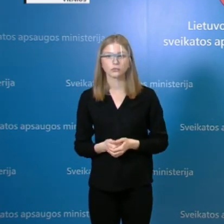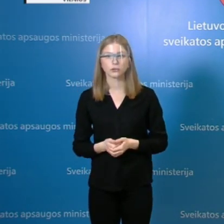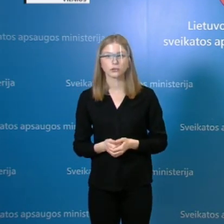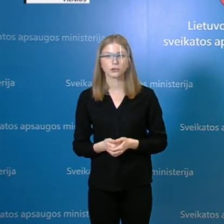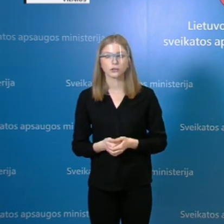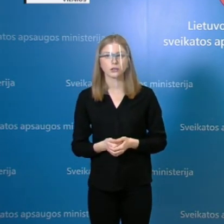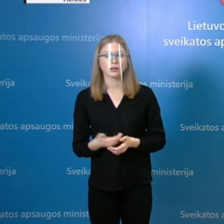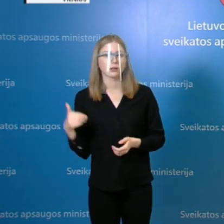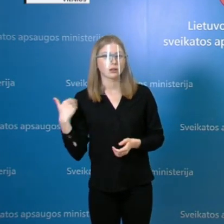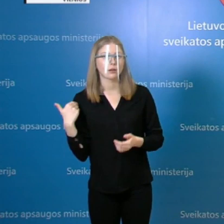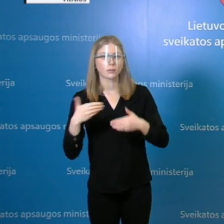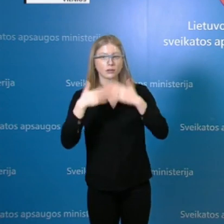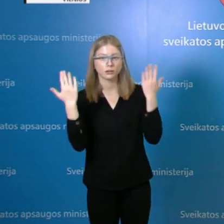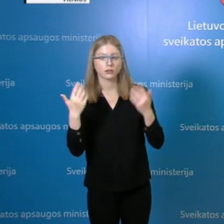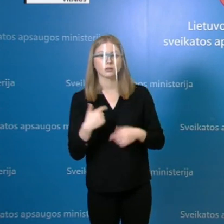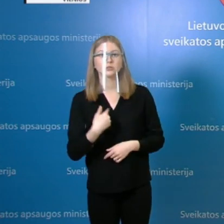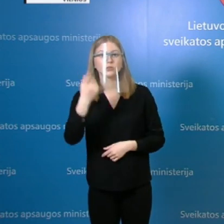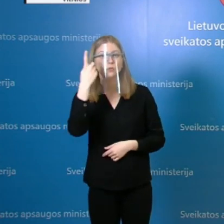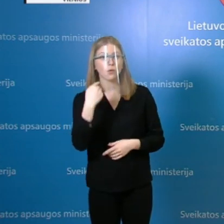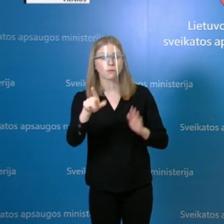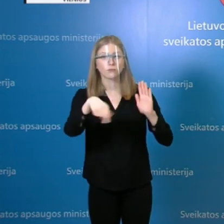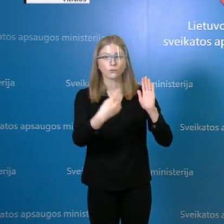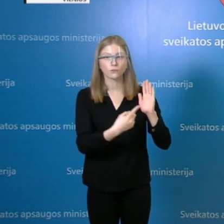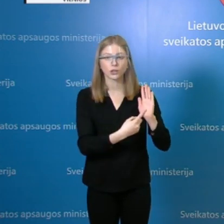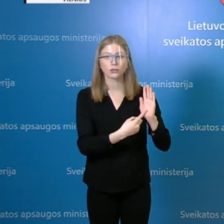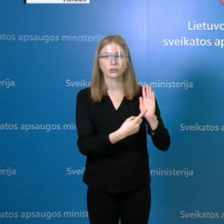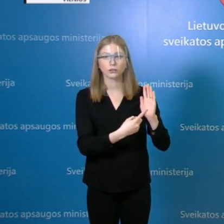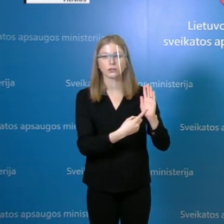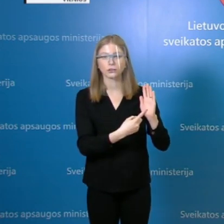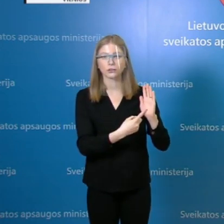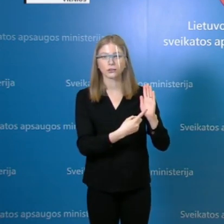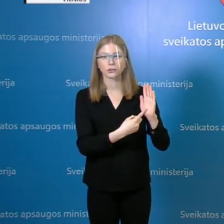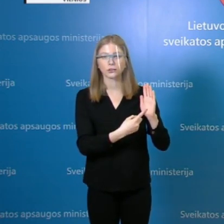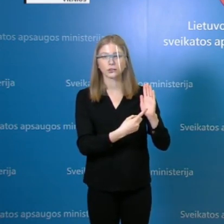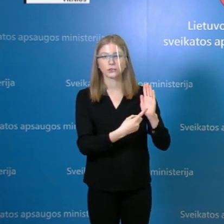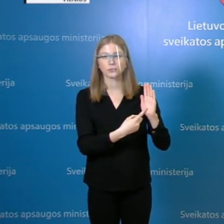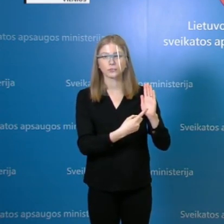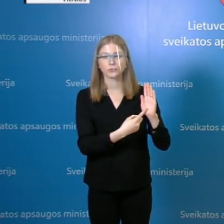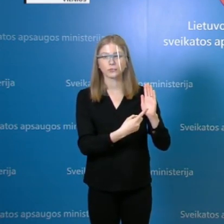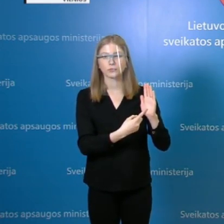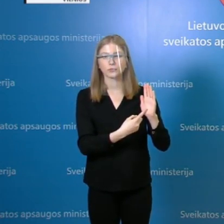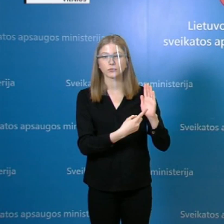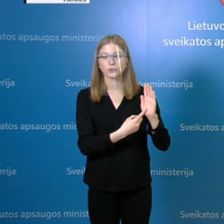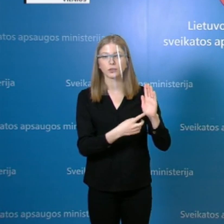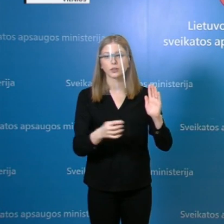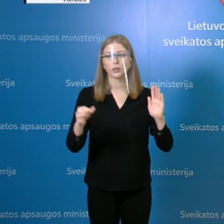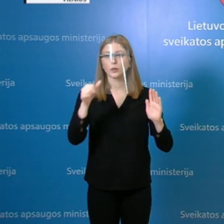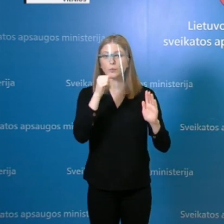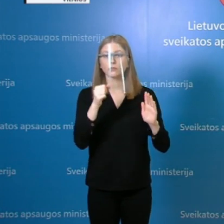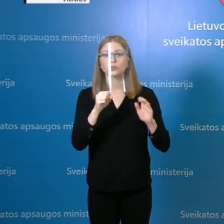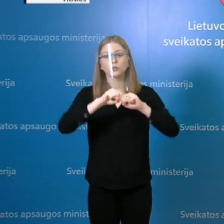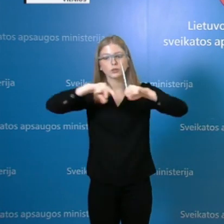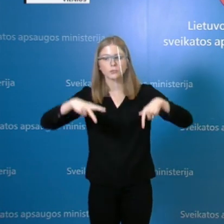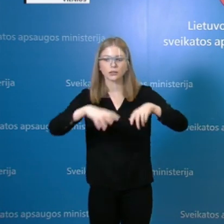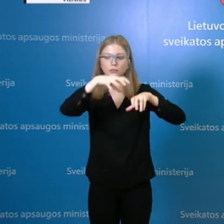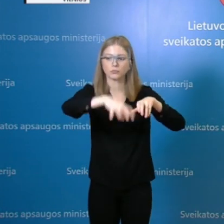klausimai. Ministre, aš norėjau jūsų paklausti, kodėl įvestos kvotos dėl ėminių mobiliuose